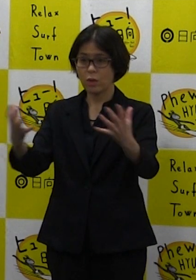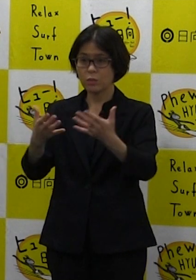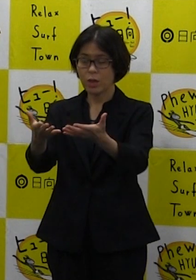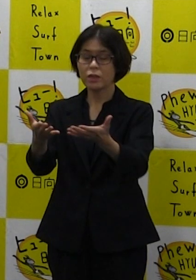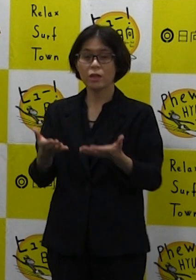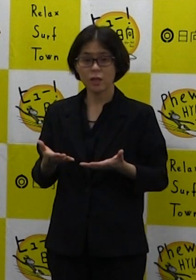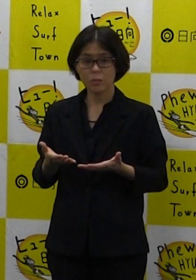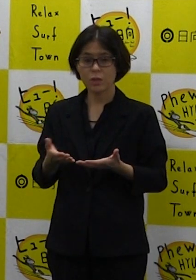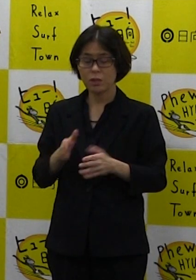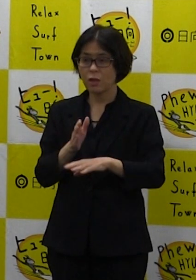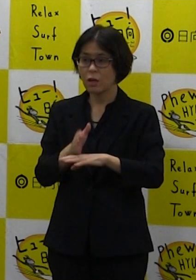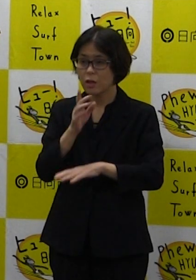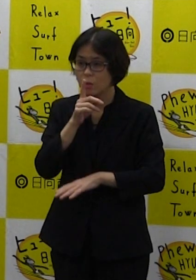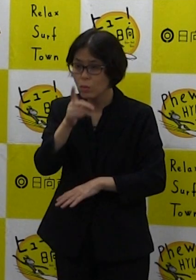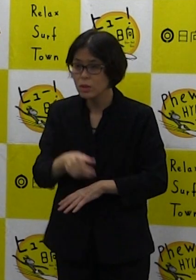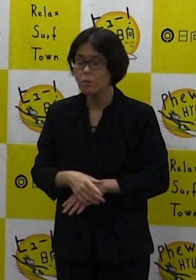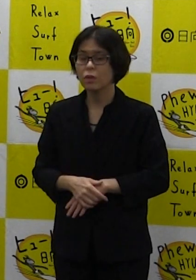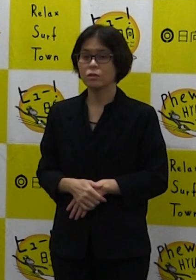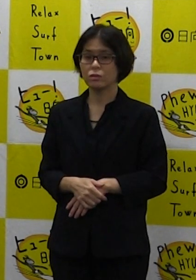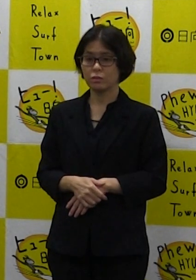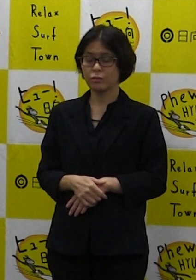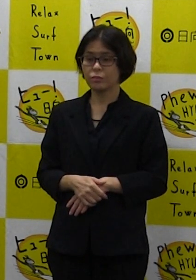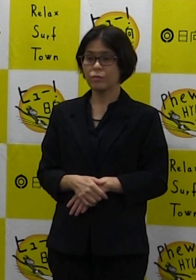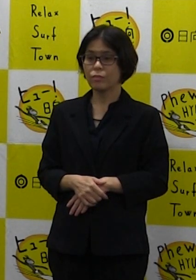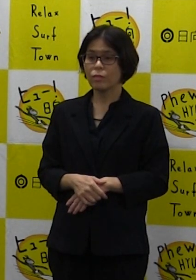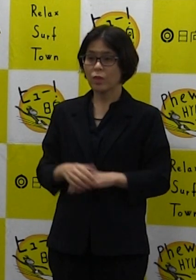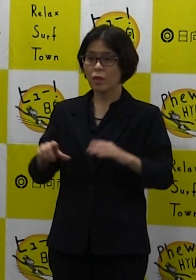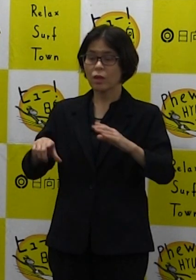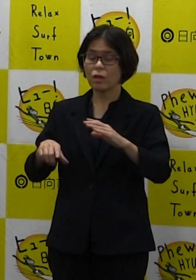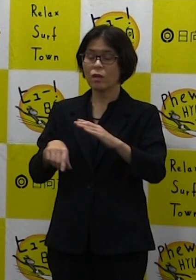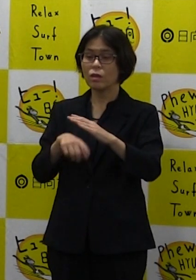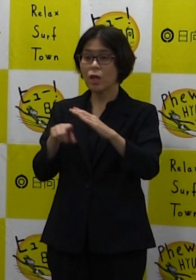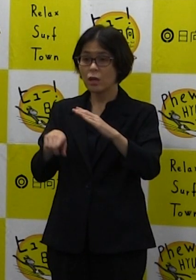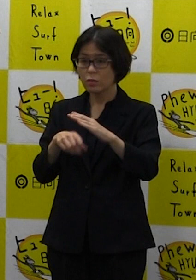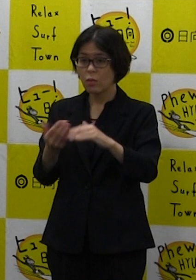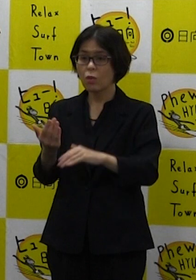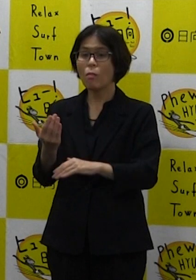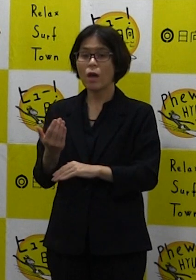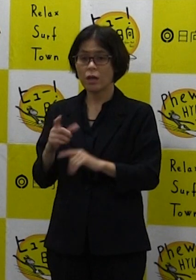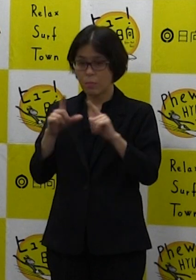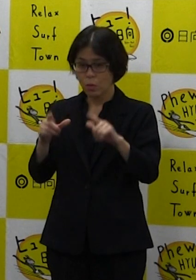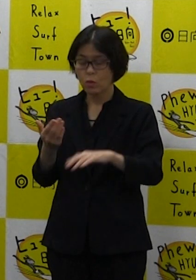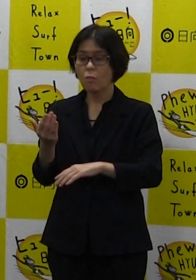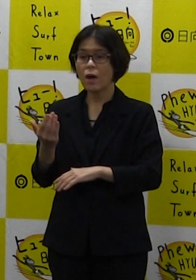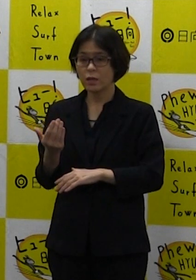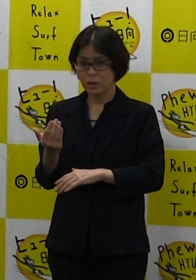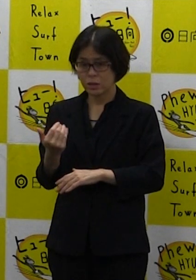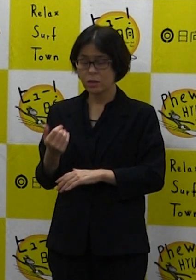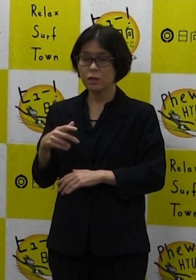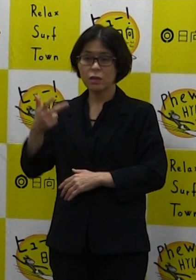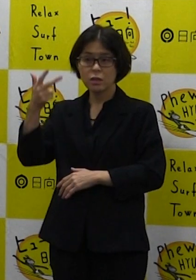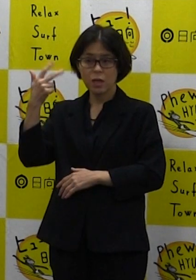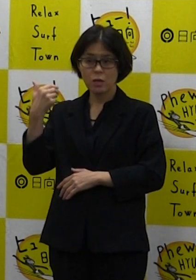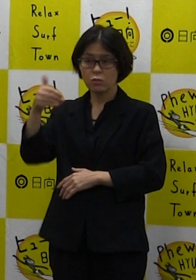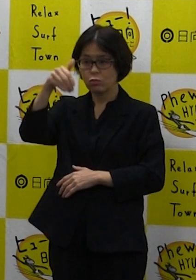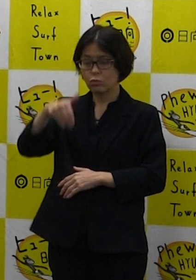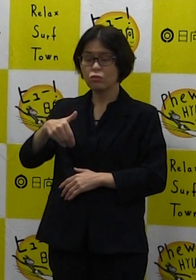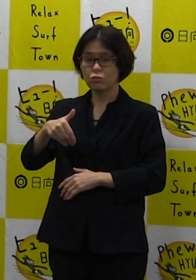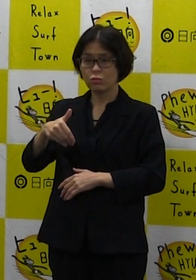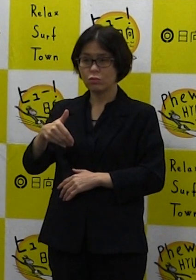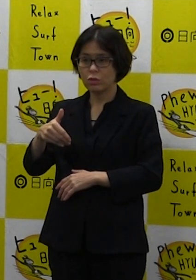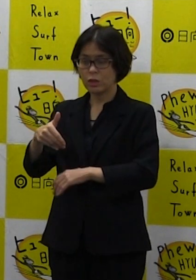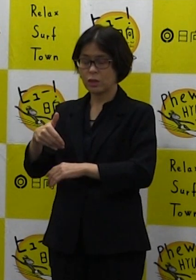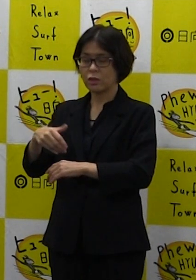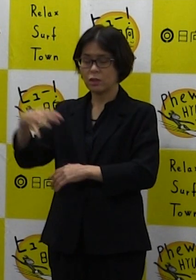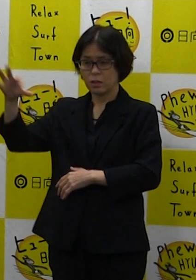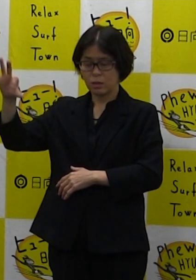をいただきまして誠にありがとうございます発表事項の説明に入ります前に先週九州に接近いたし